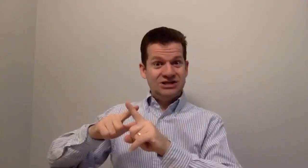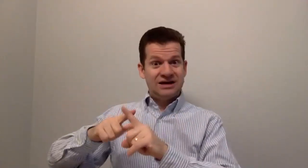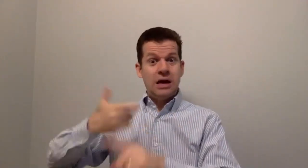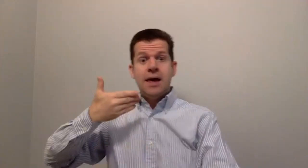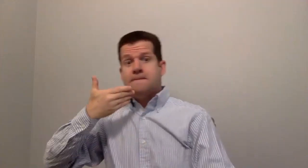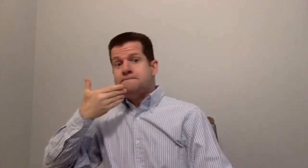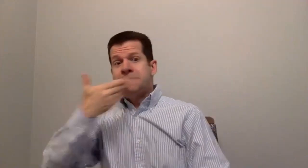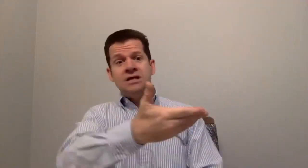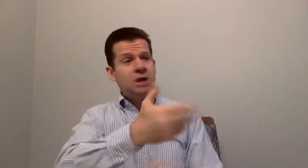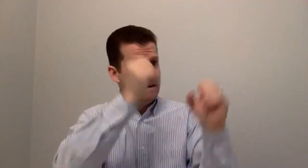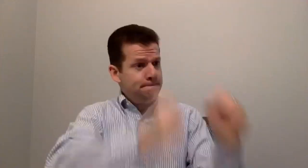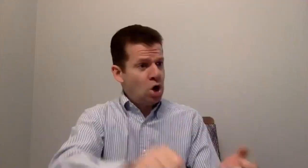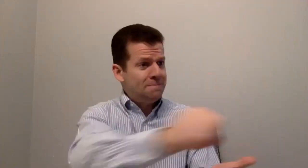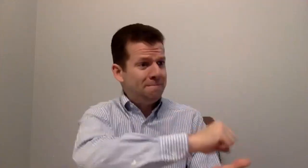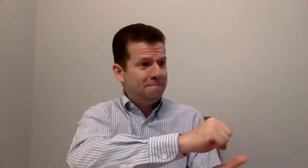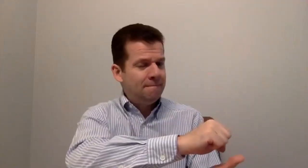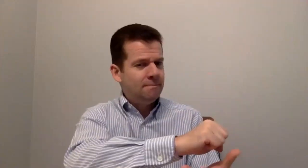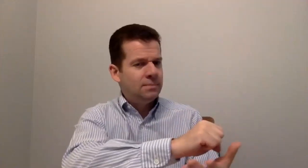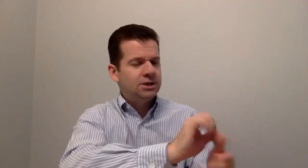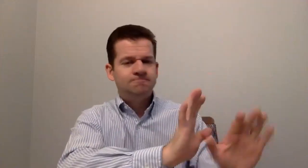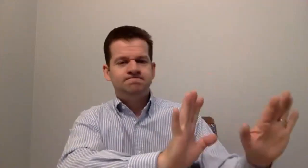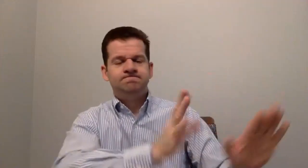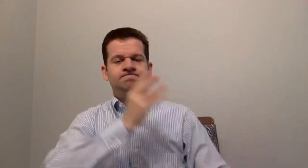igreja, pede, pode.